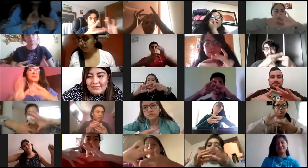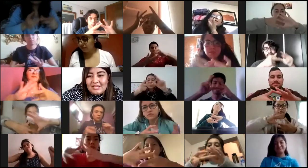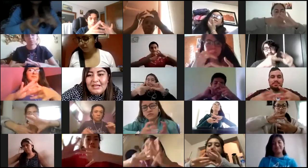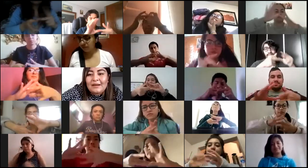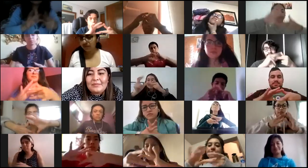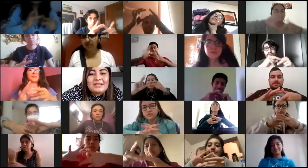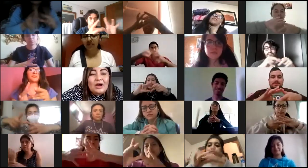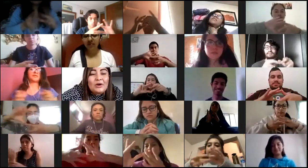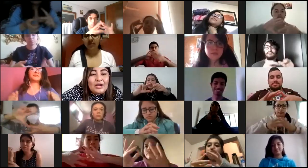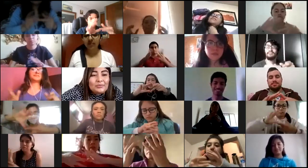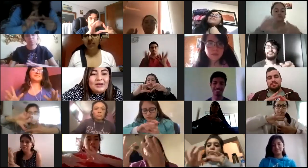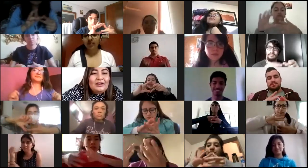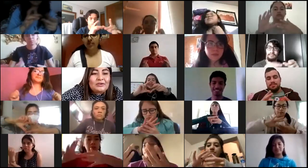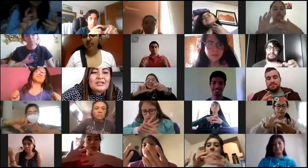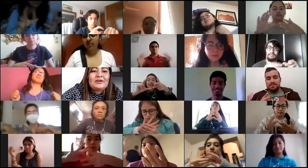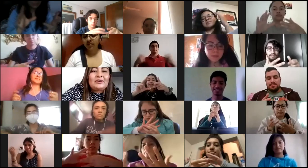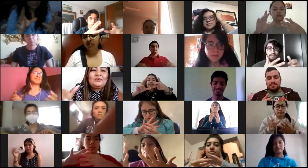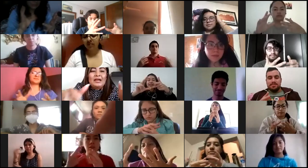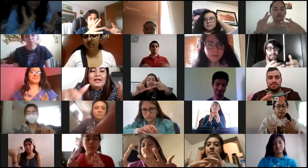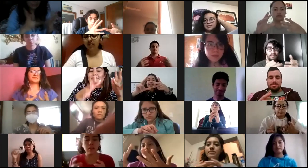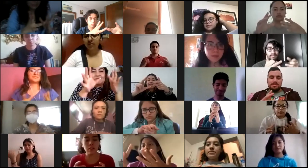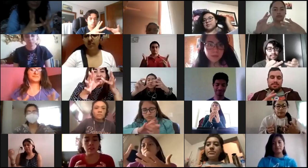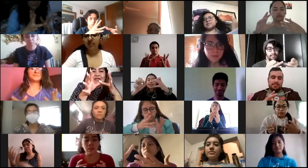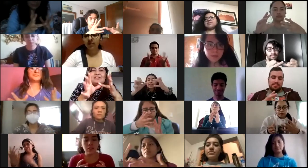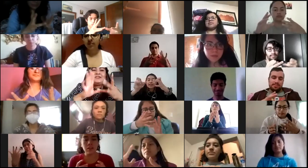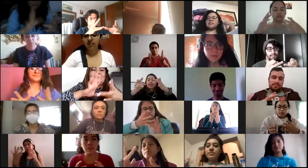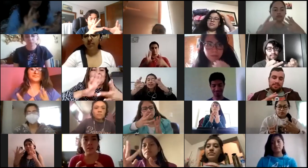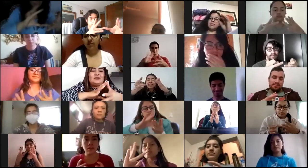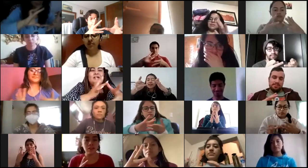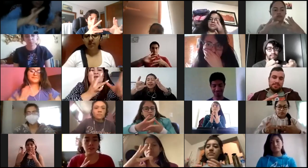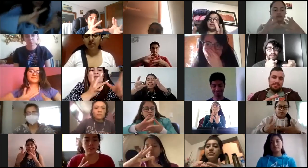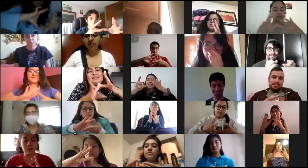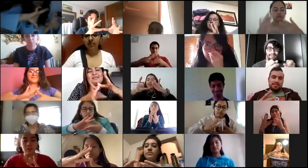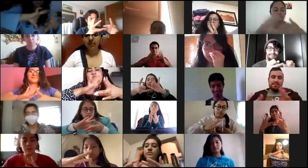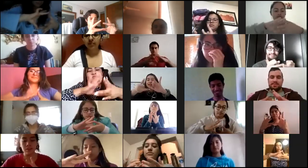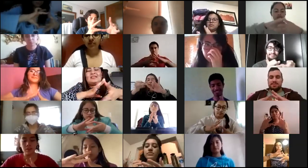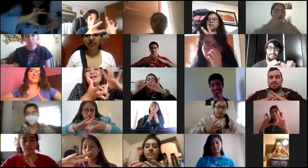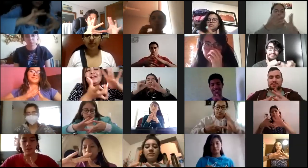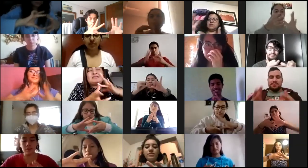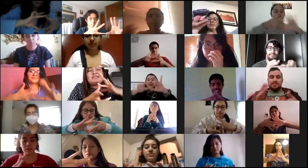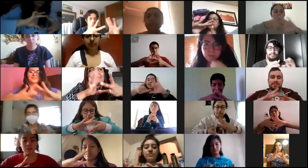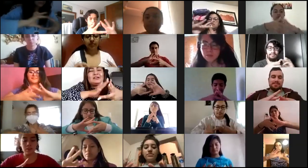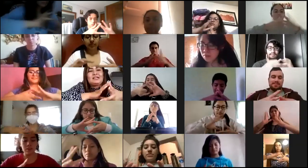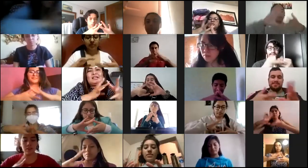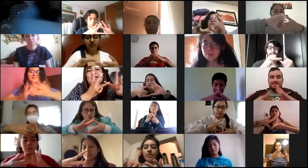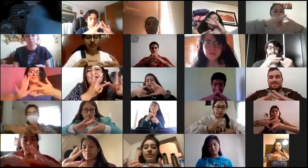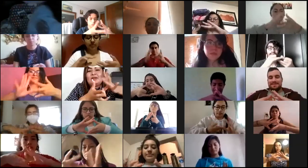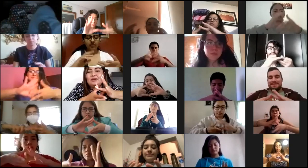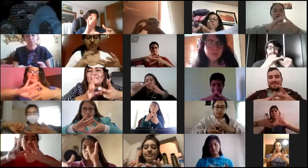Cambiamos de dedo, ahora pulgar con dedo anular, mismo ejercicio, mientras nos queda. Si se dan cuenta, en el anular como que se